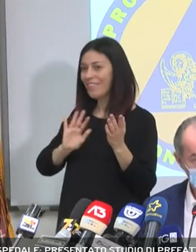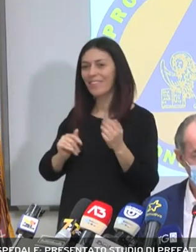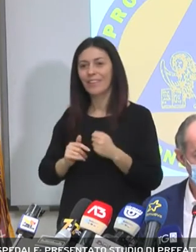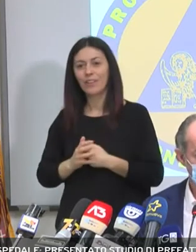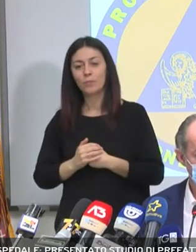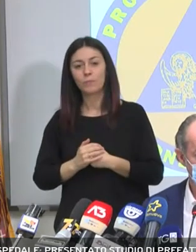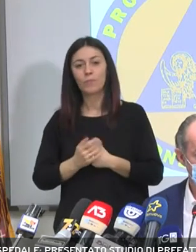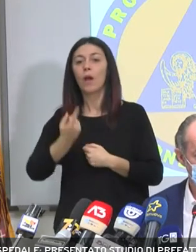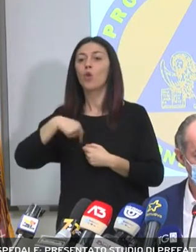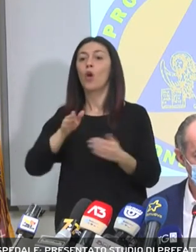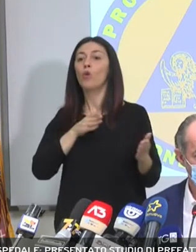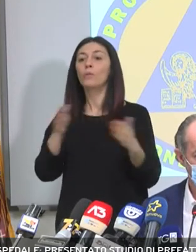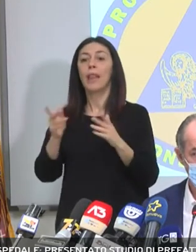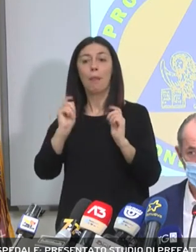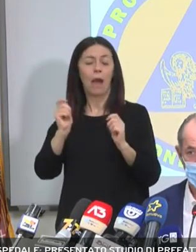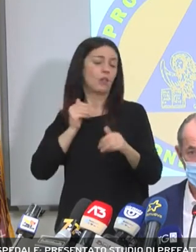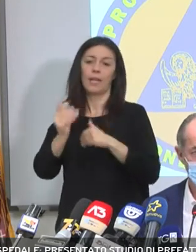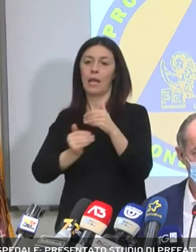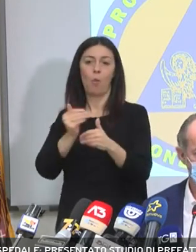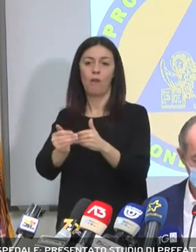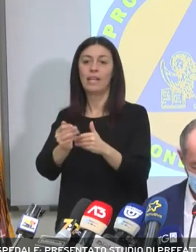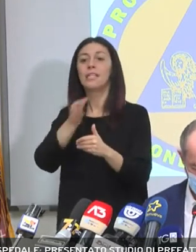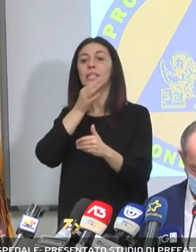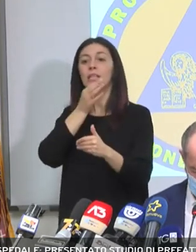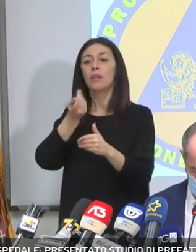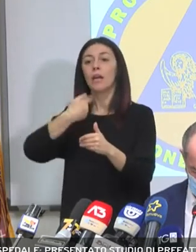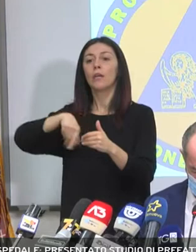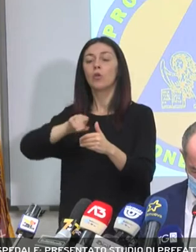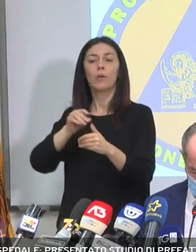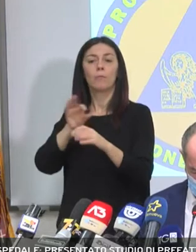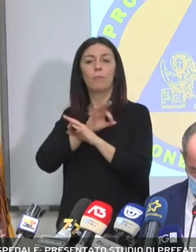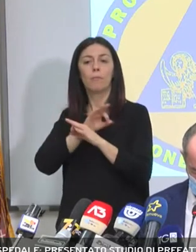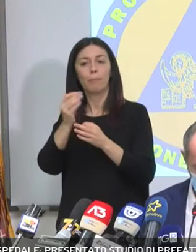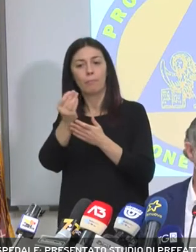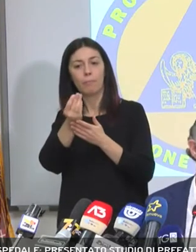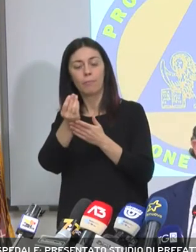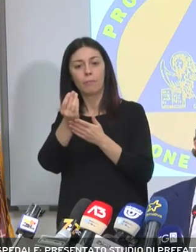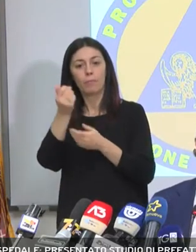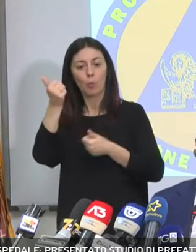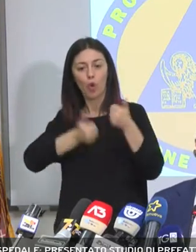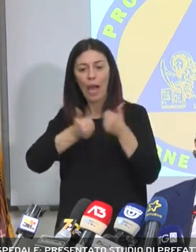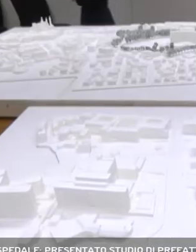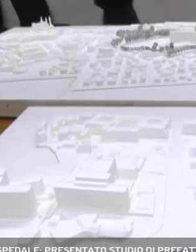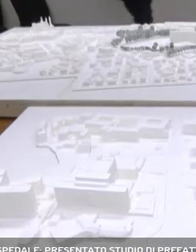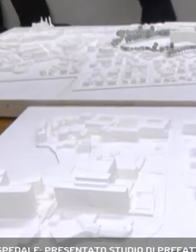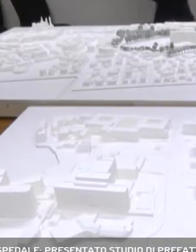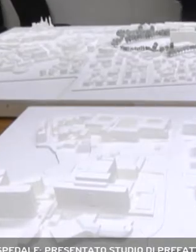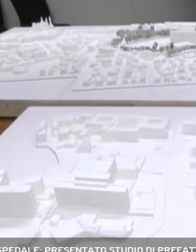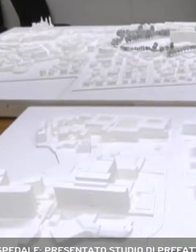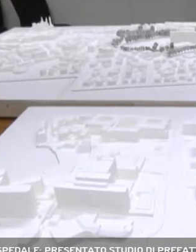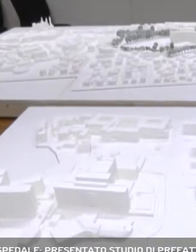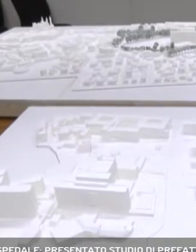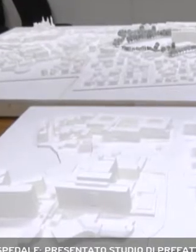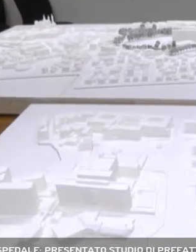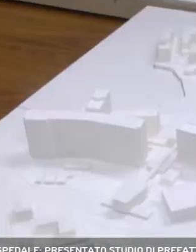stiamo andando avanti un ospedale di padova quindi abbiamo presentato in crite la gara per la progettazione il via libera dovrebbe